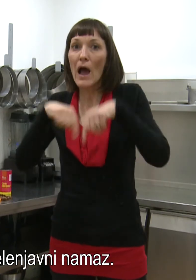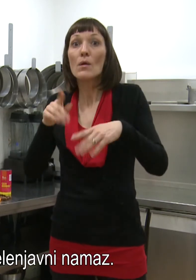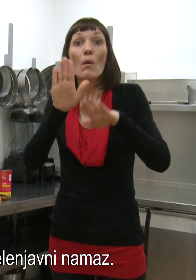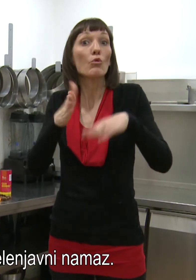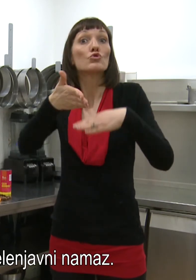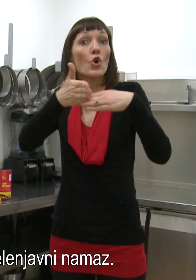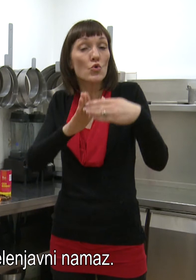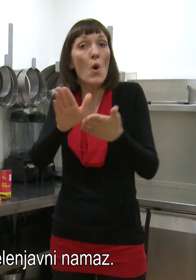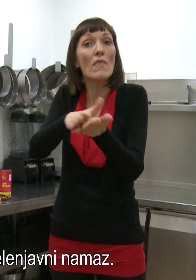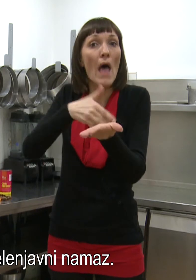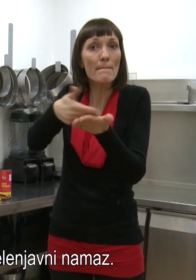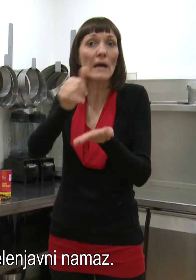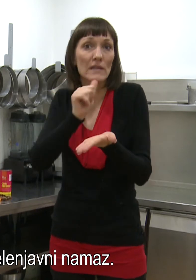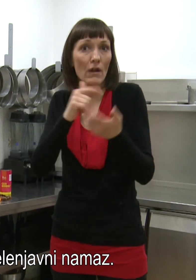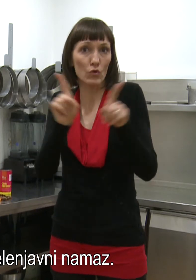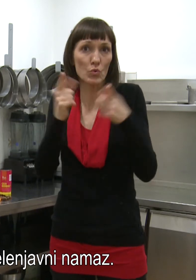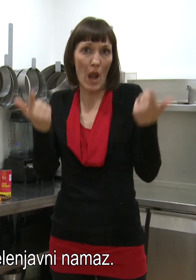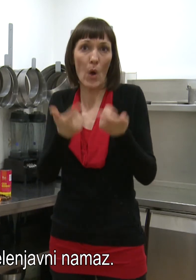in zelenjavni namaz.